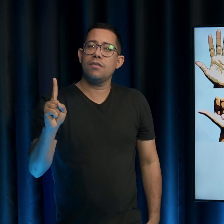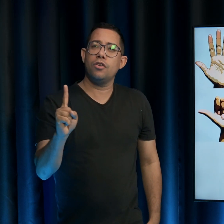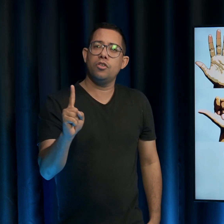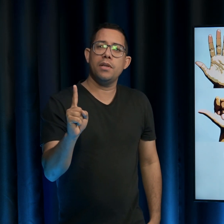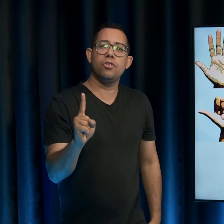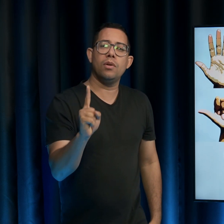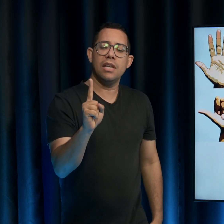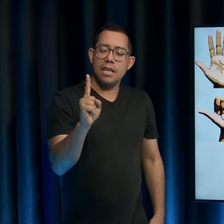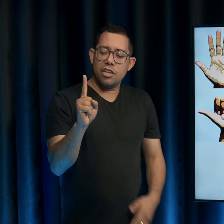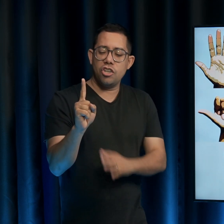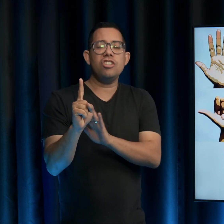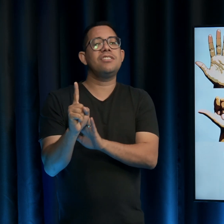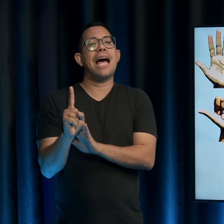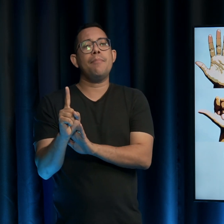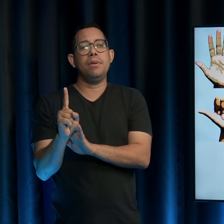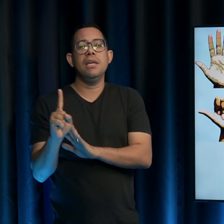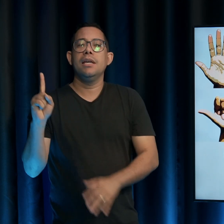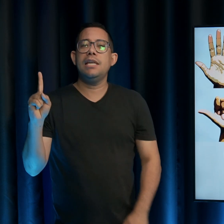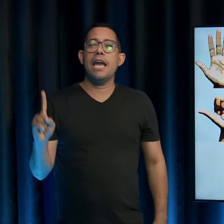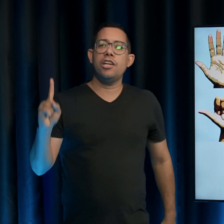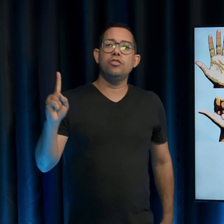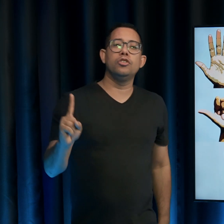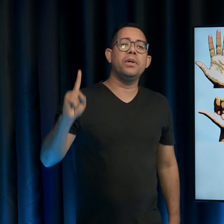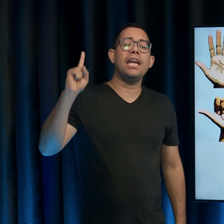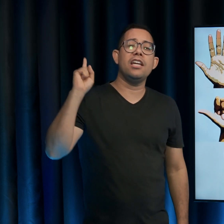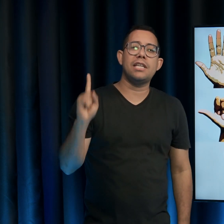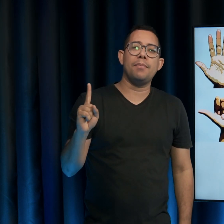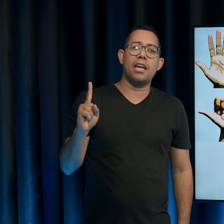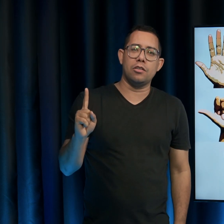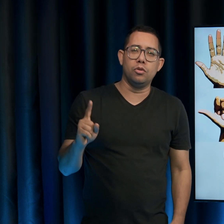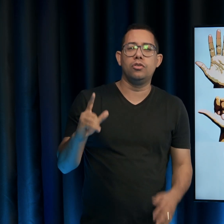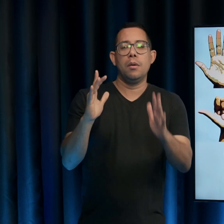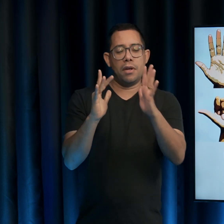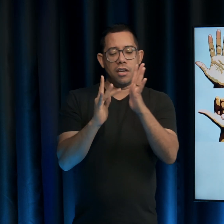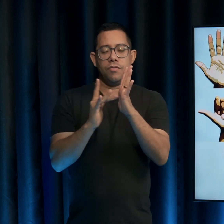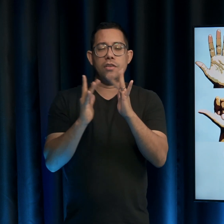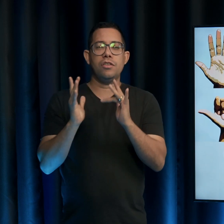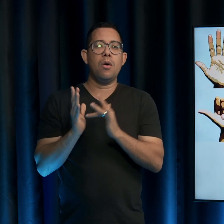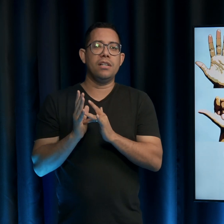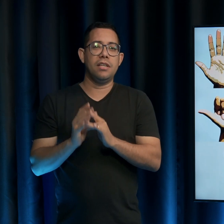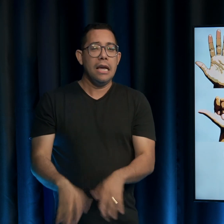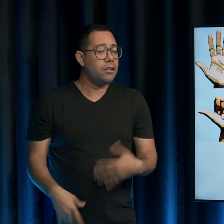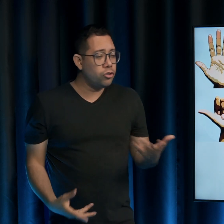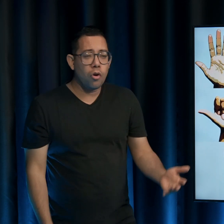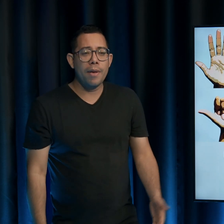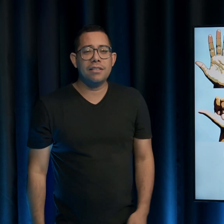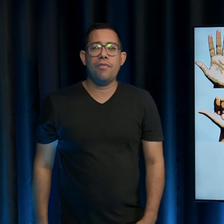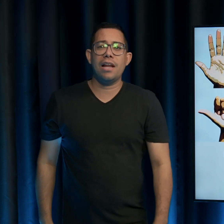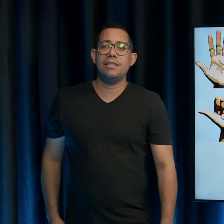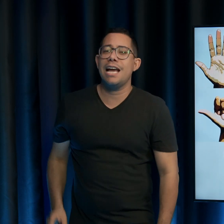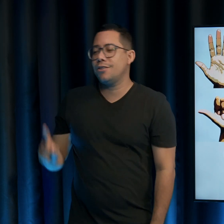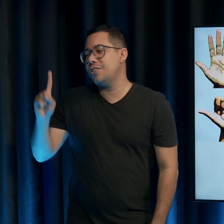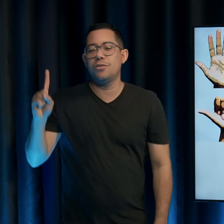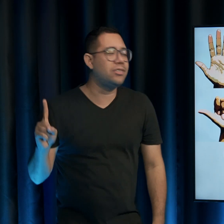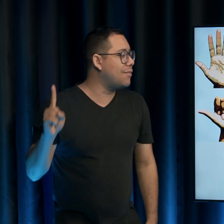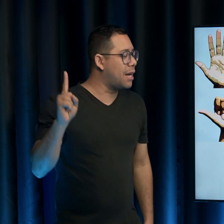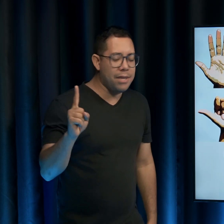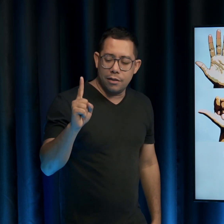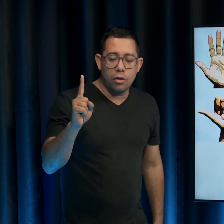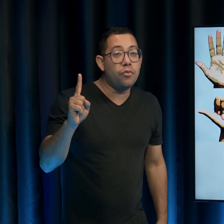de pessoas e a gente sabe que é Jesus. Por que a gente sabe que é Jesus? Porque a gente fez o sinal antes. Então, se eu começar a falar assim, então Jesus estava caminhando e eu